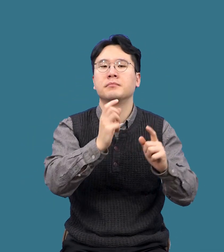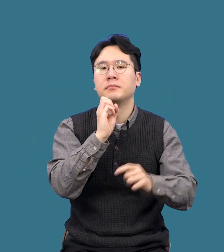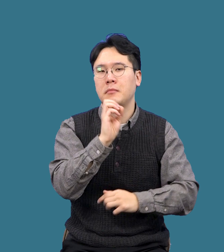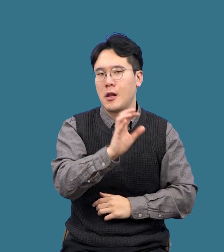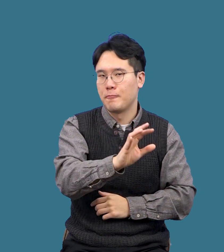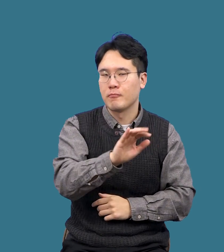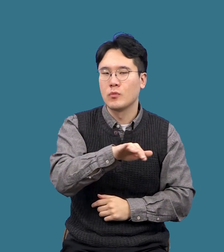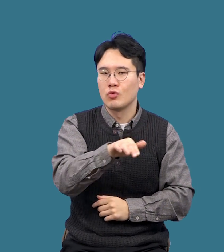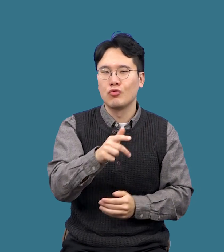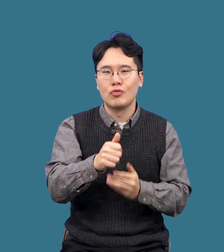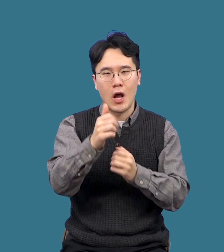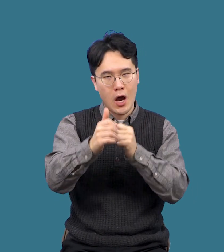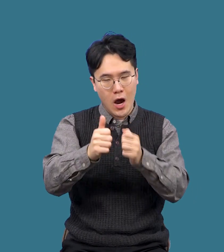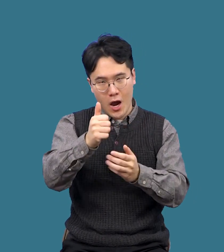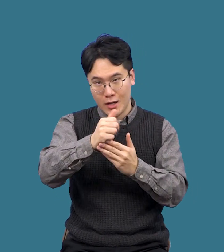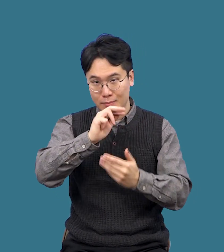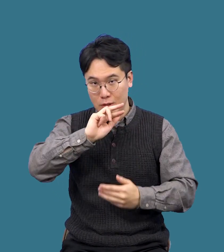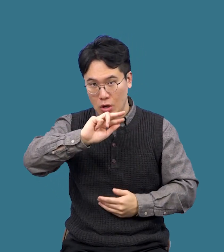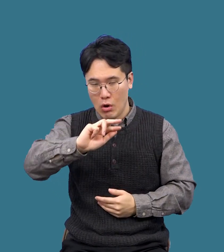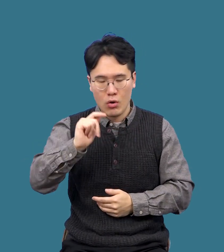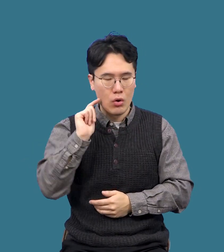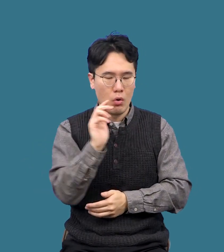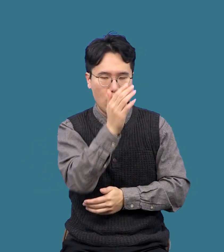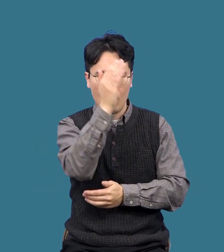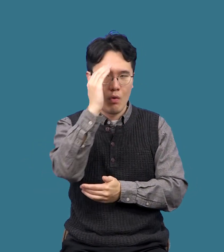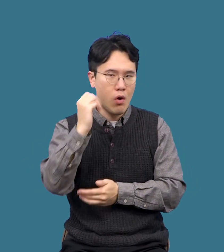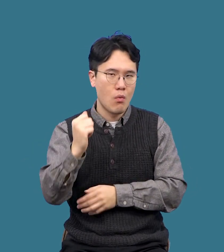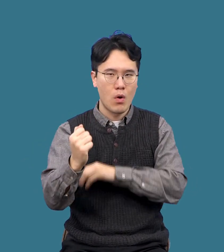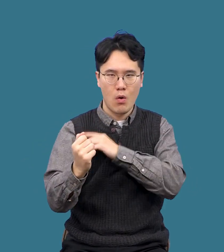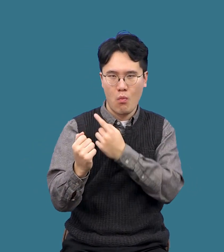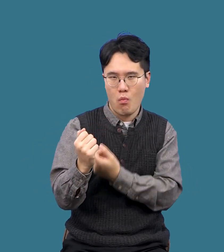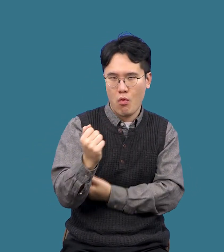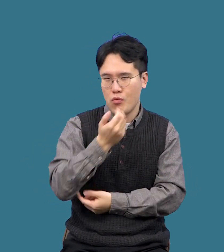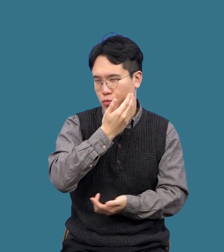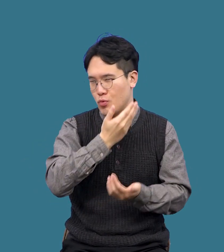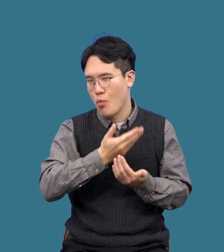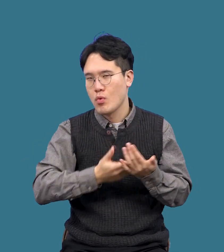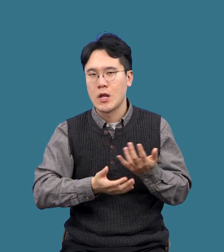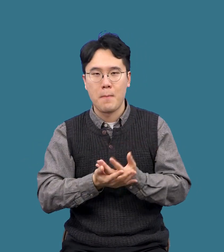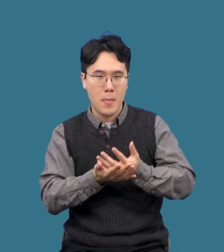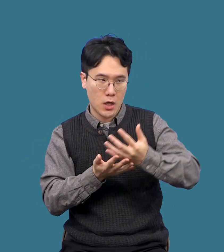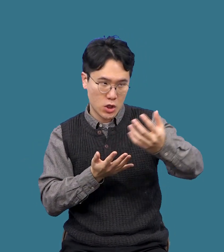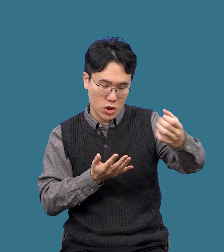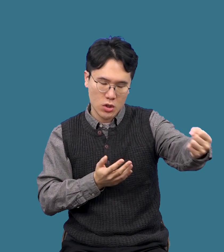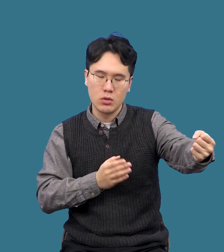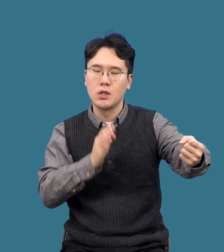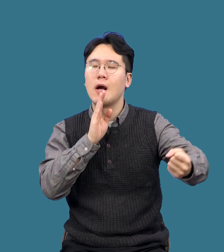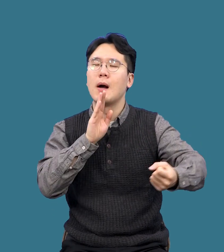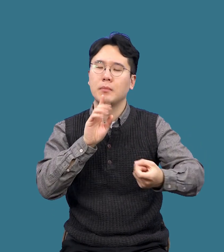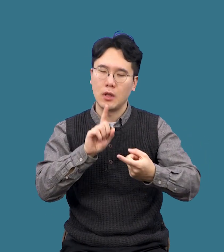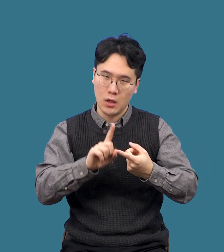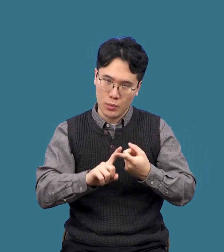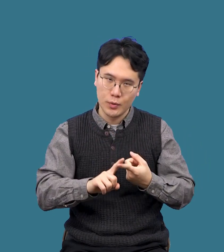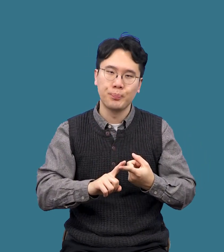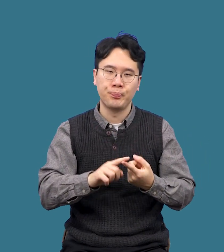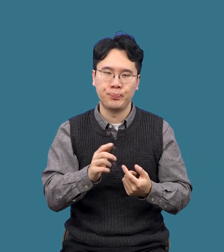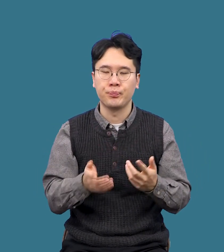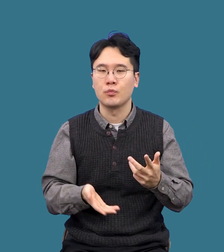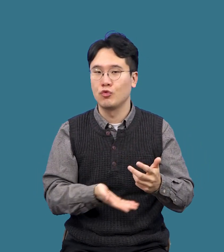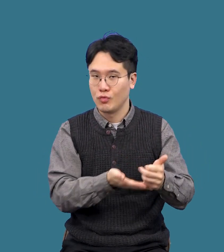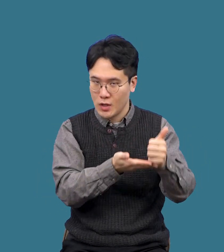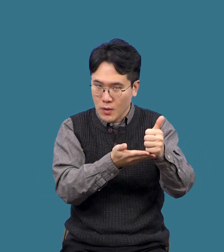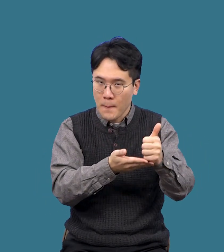11절입니다. 우리 주 하나님이여, 영광과 존귀와 권능을 받으시는 것이 합당하오니